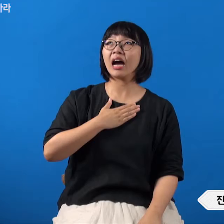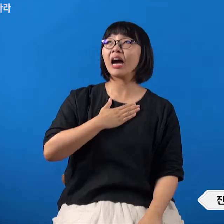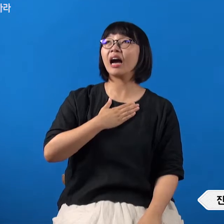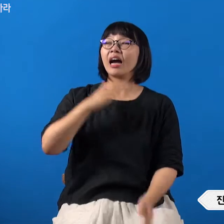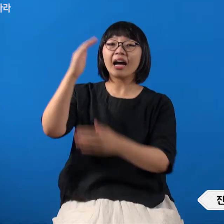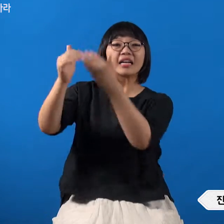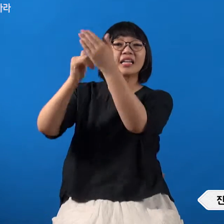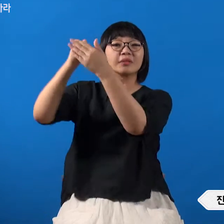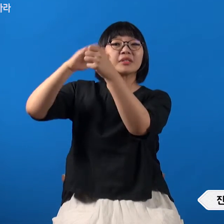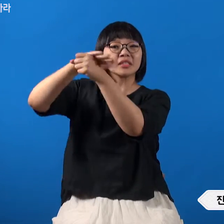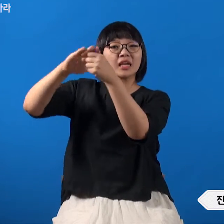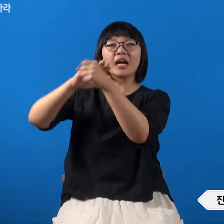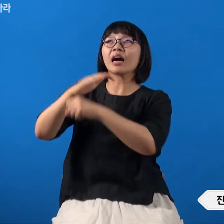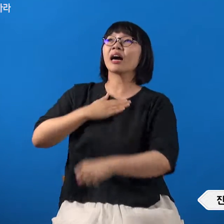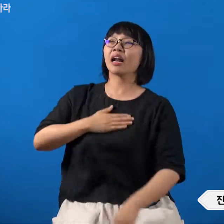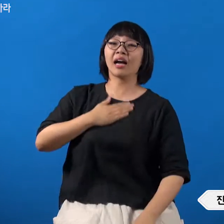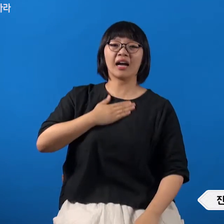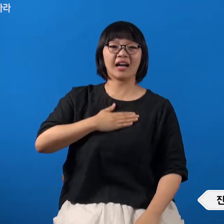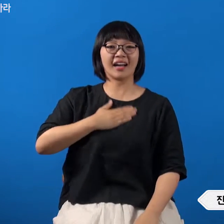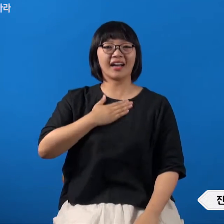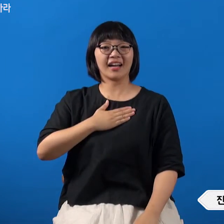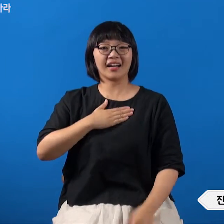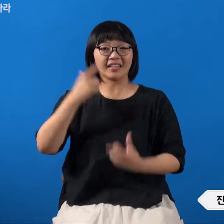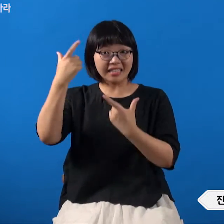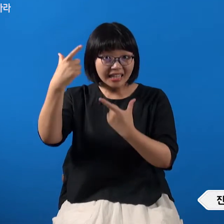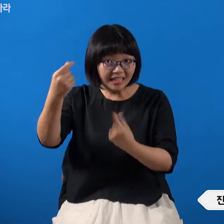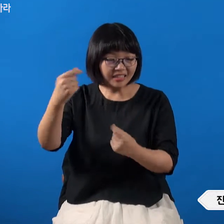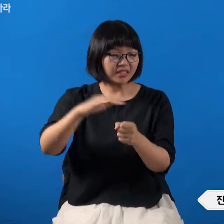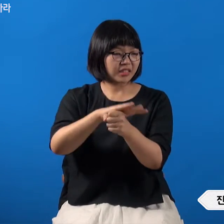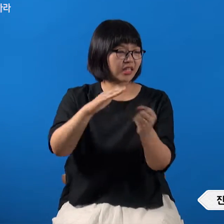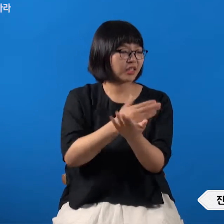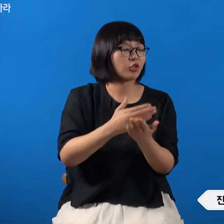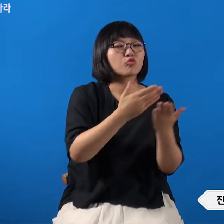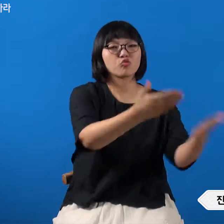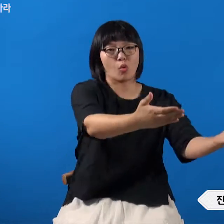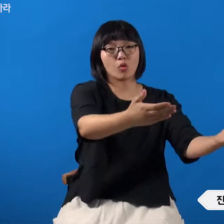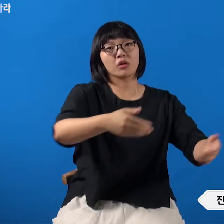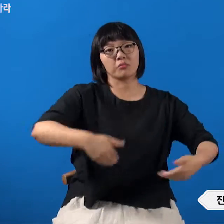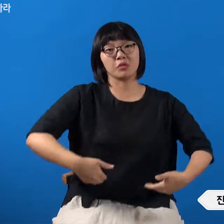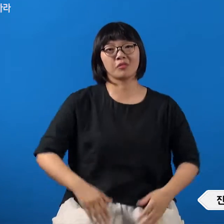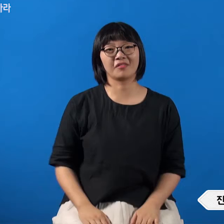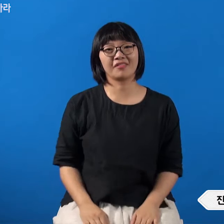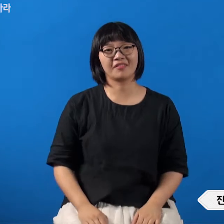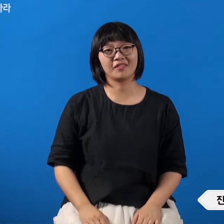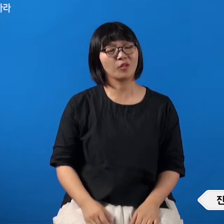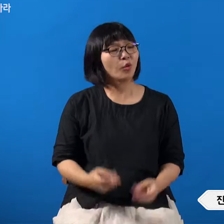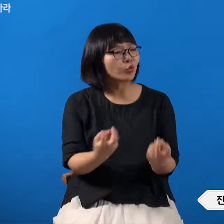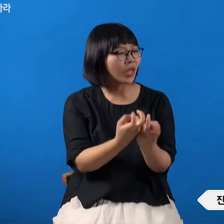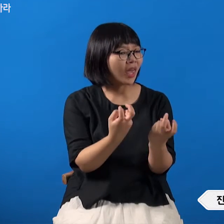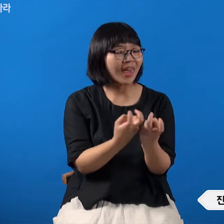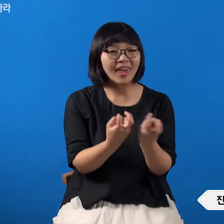삶을 살아야 한다라고 성경은 말씀합니다. 그 삶이 어떤 모습인가 17절